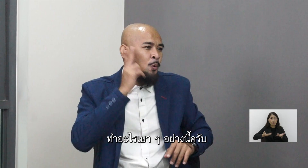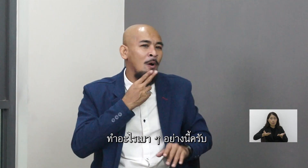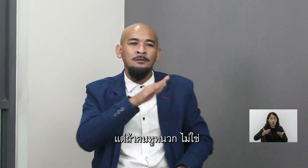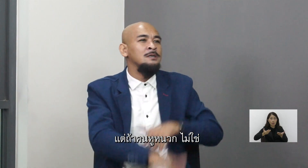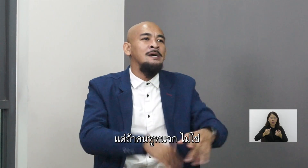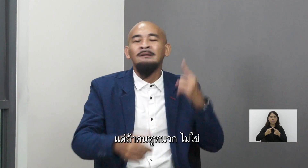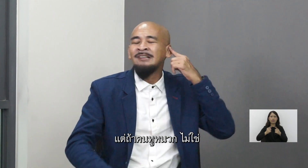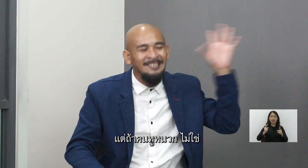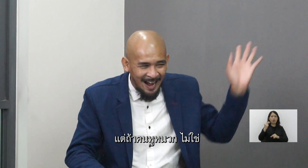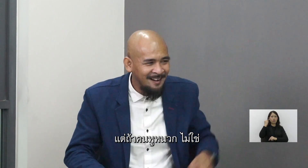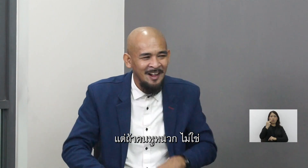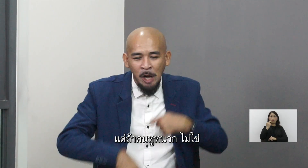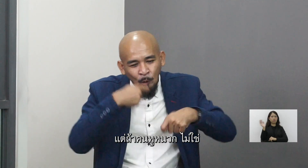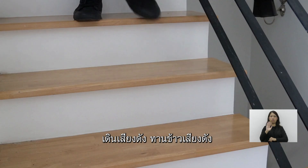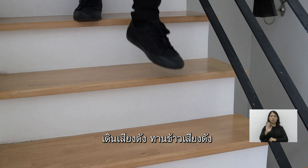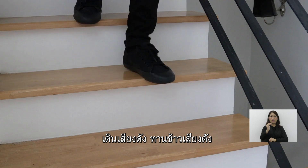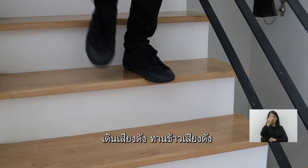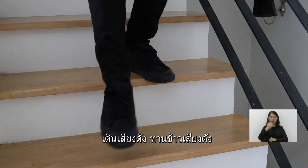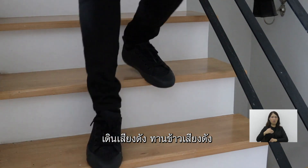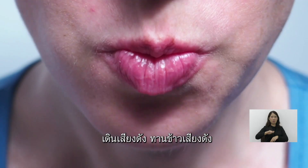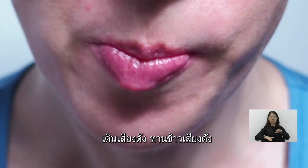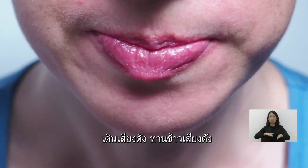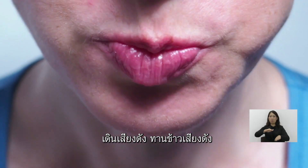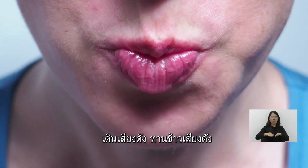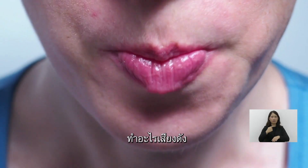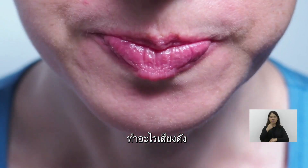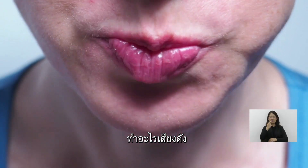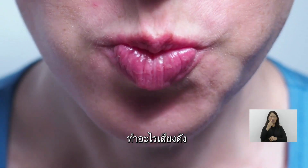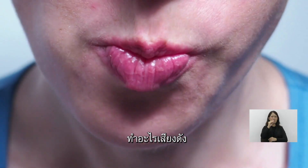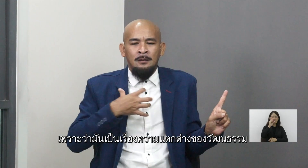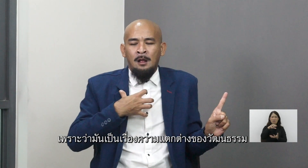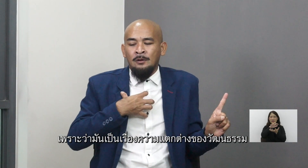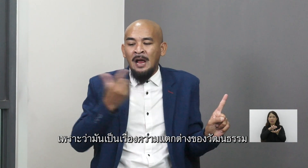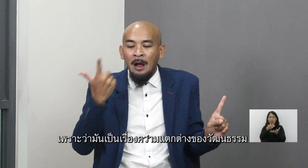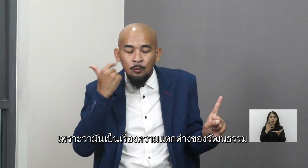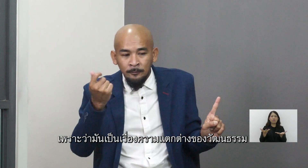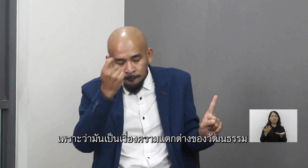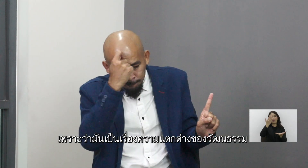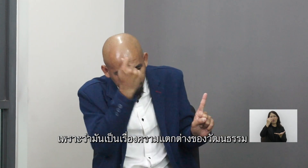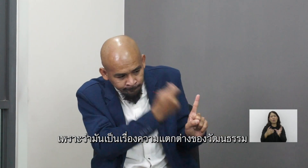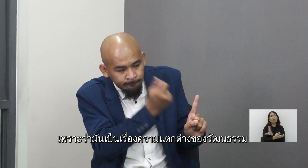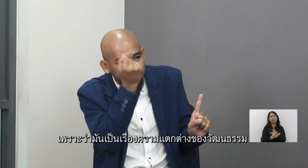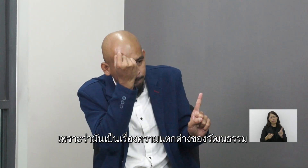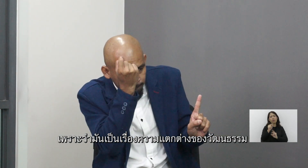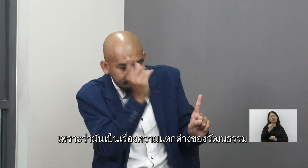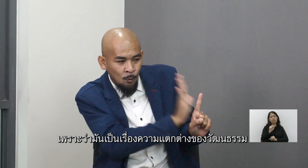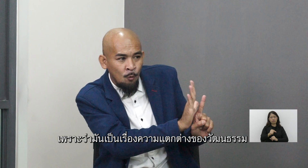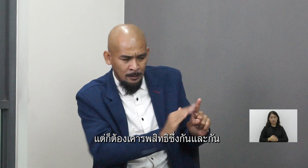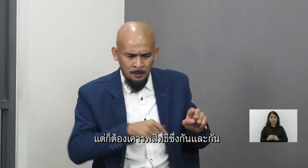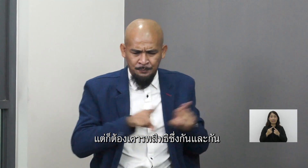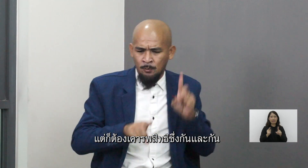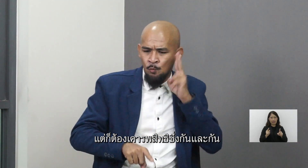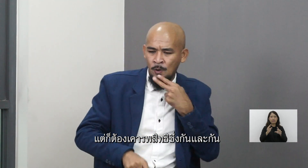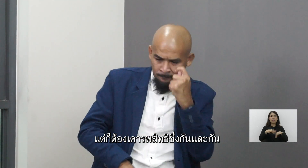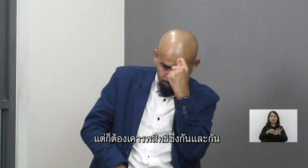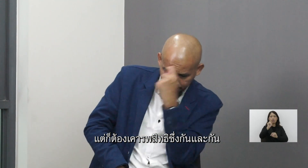ครับแต่ถ้าคนหูหนวกอ่ะไม่ใช่เดินเสียงดังทานข้าวเสียงดังทำอะไรเสียงดังเพราะว่ามันเป็นเรื่องของความแตกต่างของวัฒนธรรมแต่ก็ต้